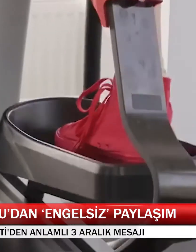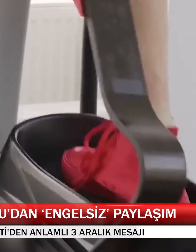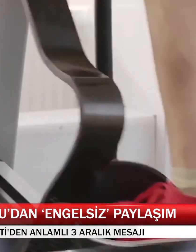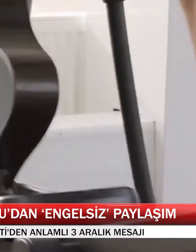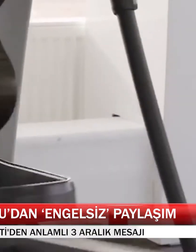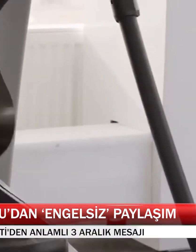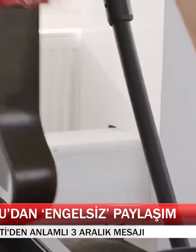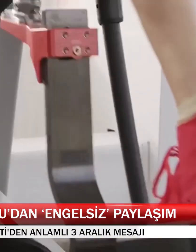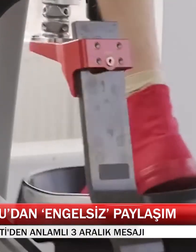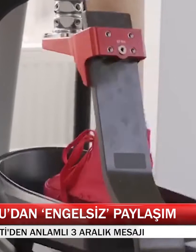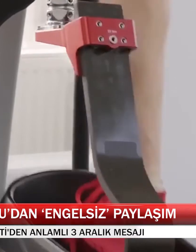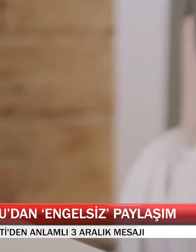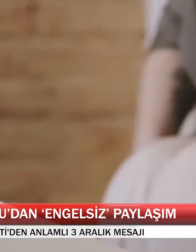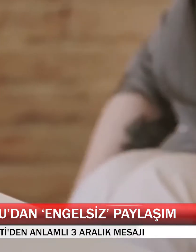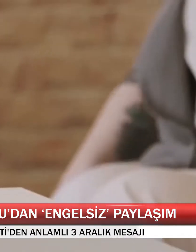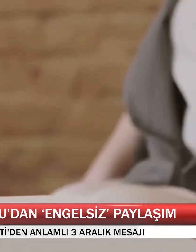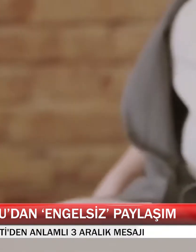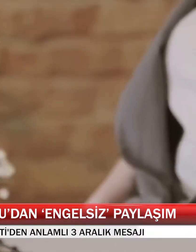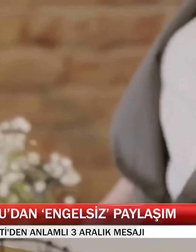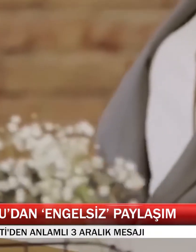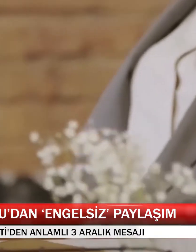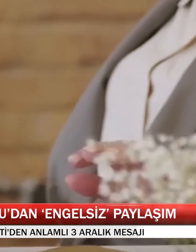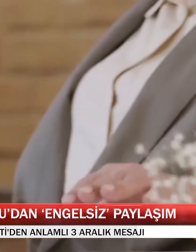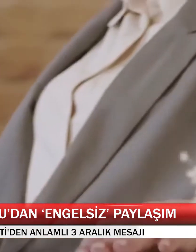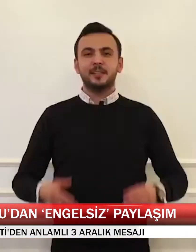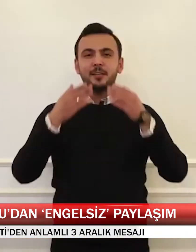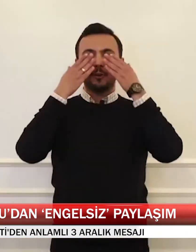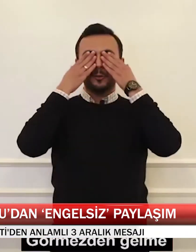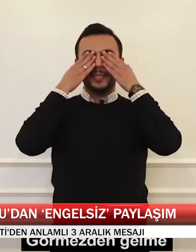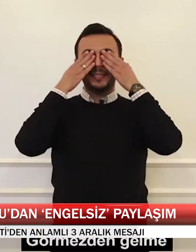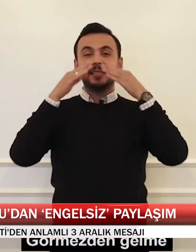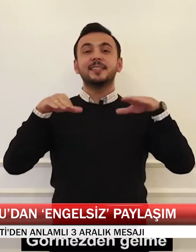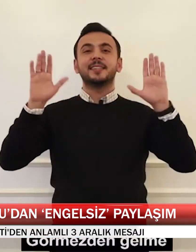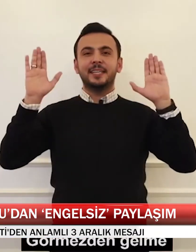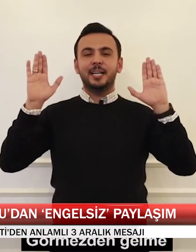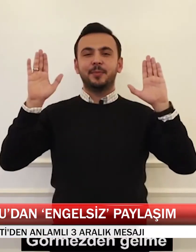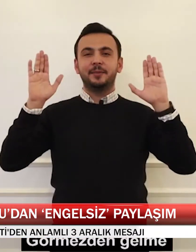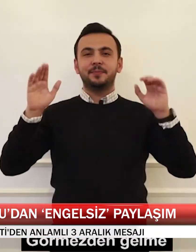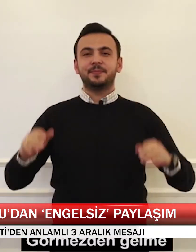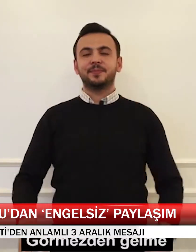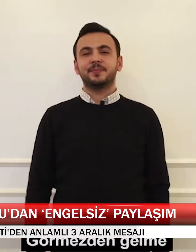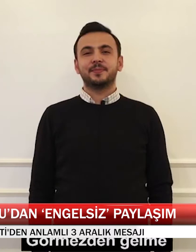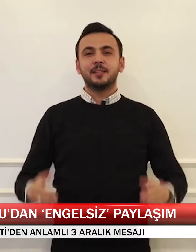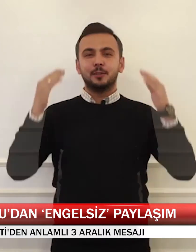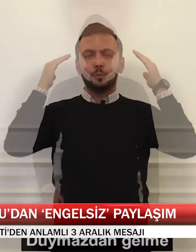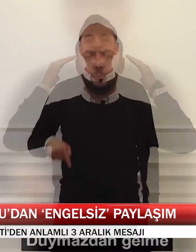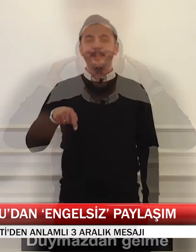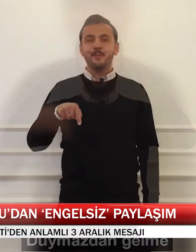yayınladı. Toklu, yayınladığı videoda işaret diliyle, engelsiz bir dünya mesajı verdi. İşte Toklu'nun o videosu.